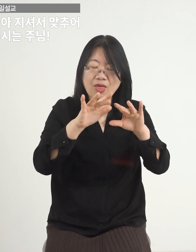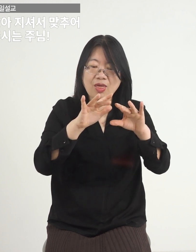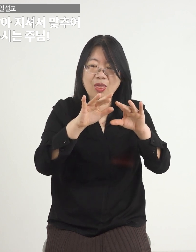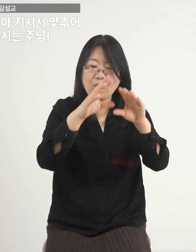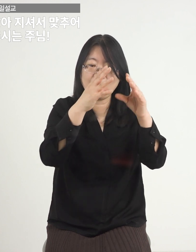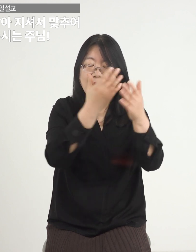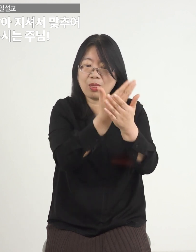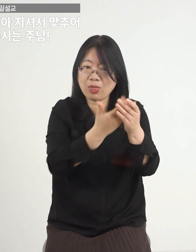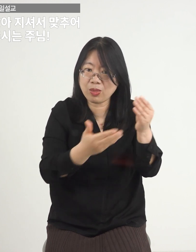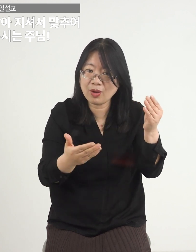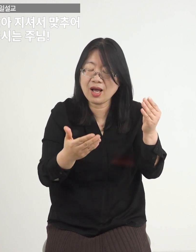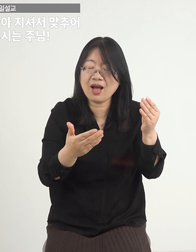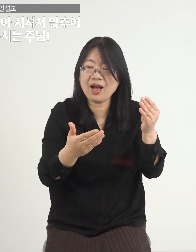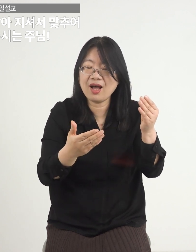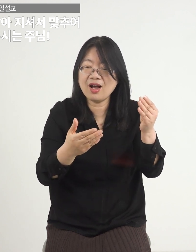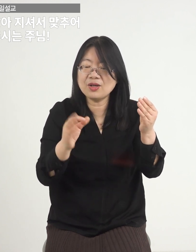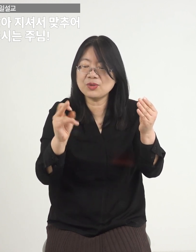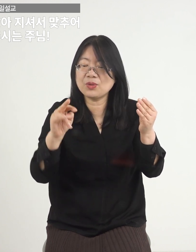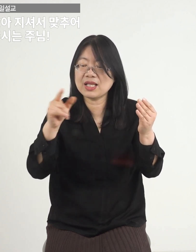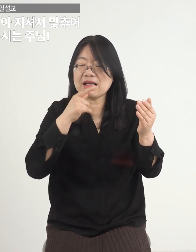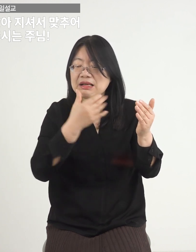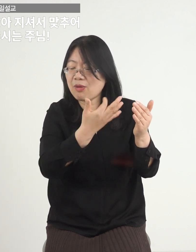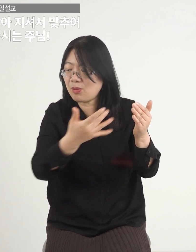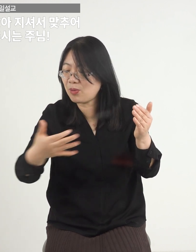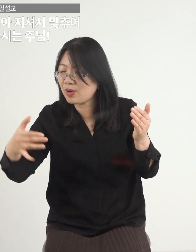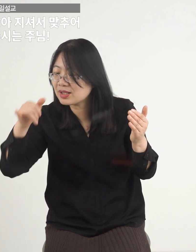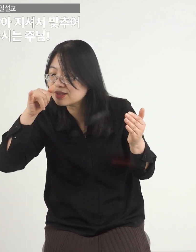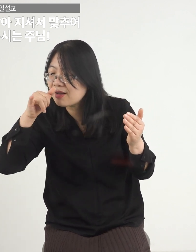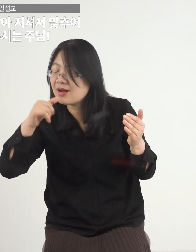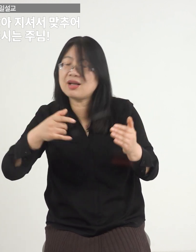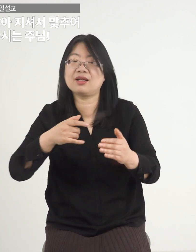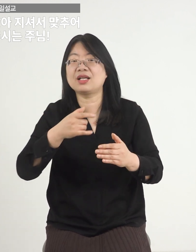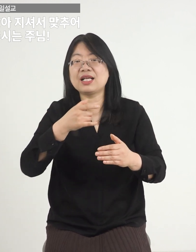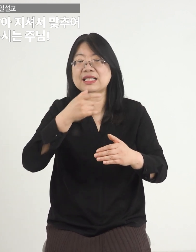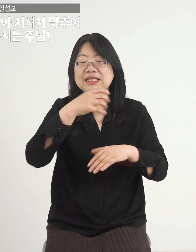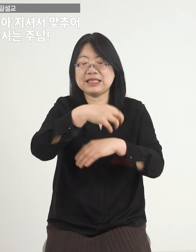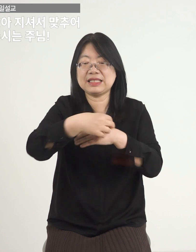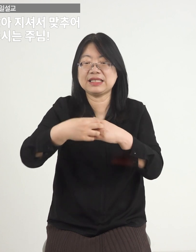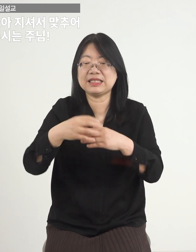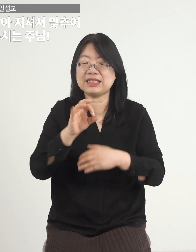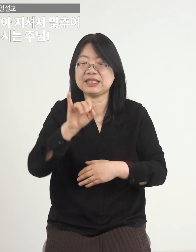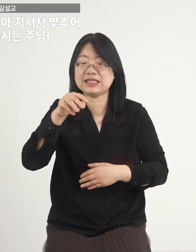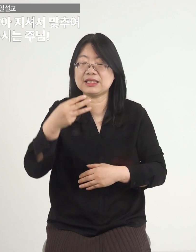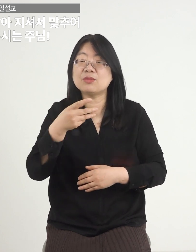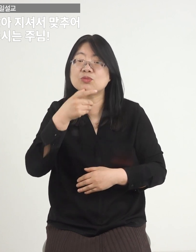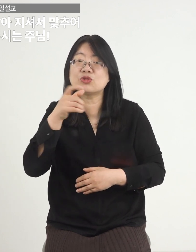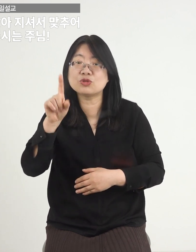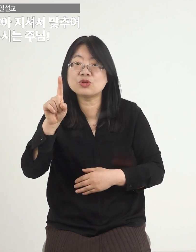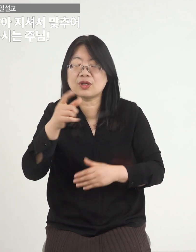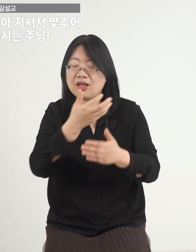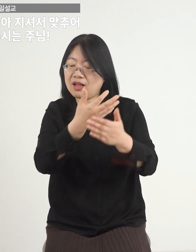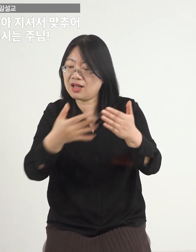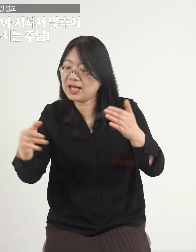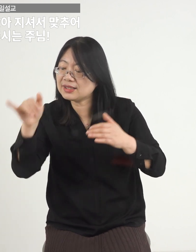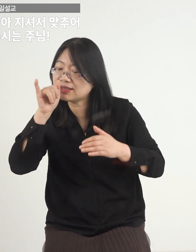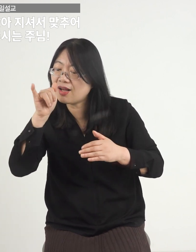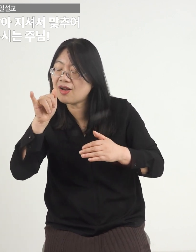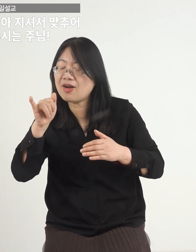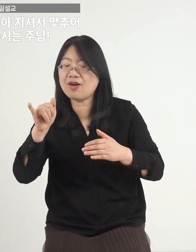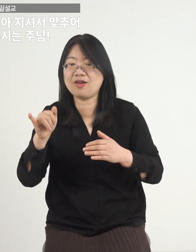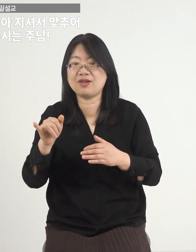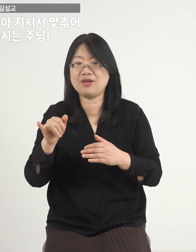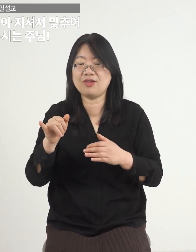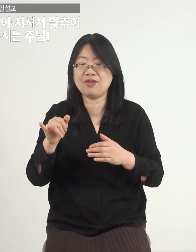흘러요. 이슬은 물이죠, 물. 요단으로 흘러 이슬도 내리고 흘러서 어디까지